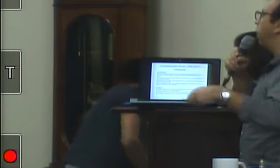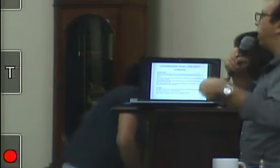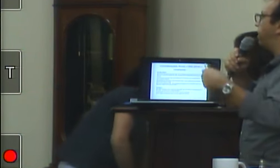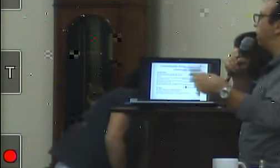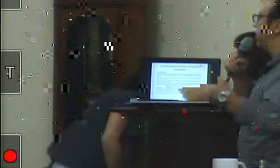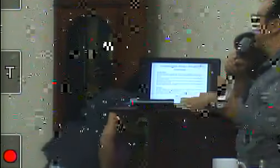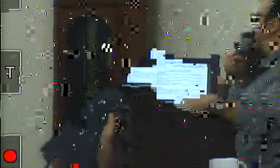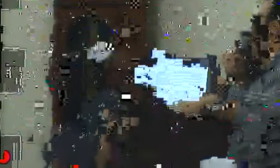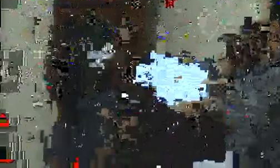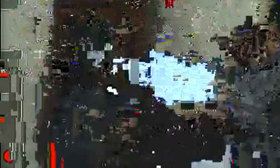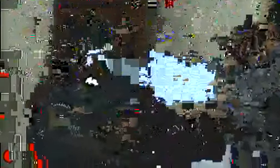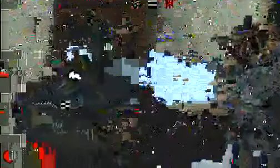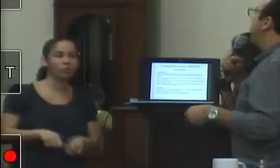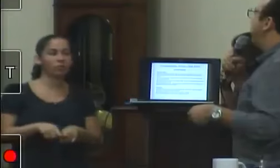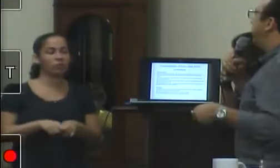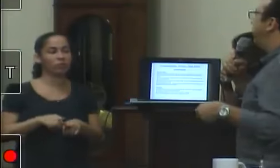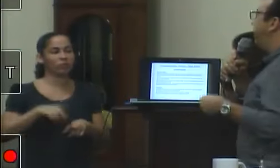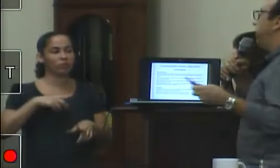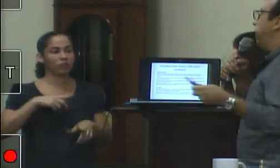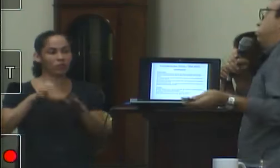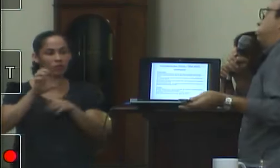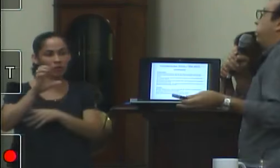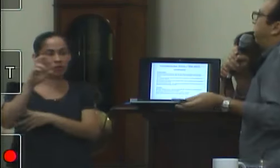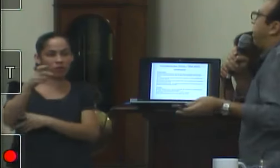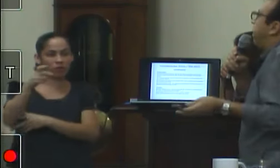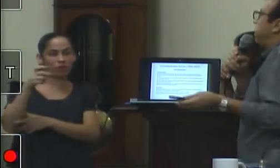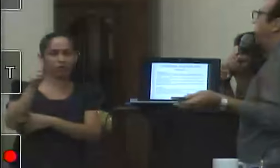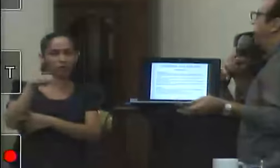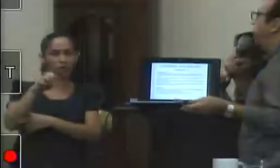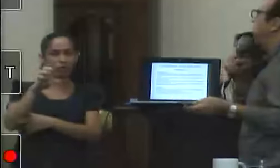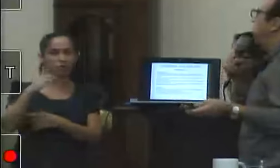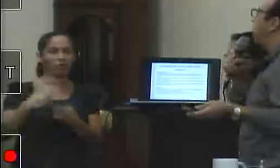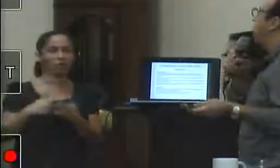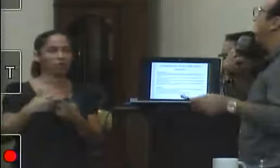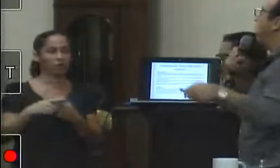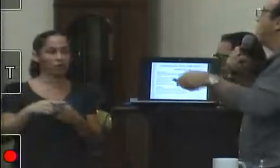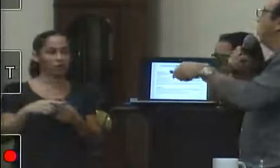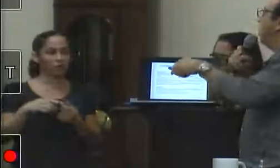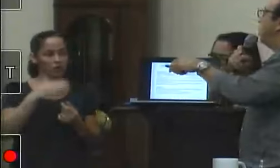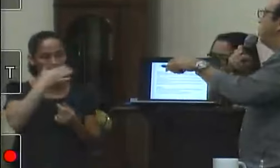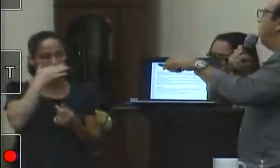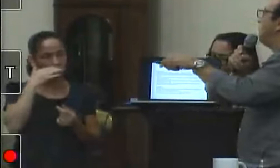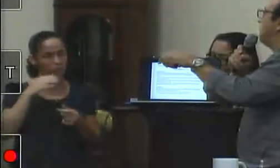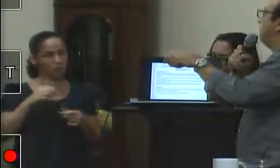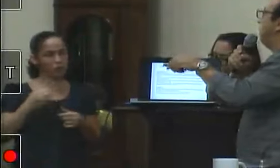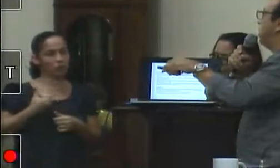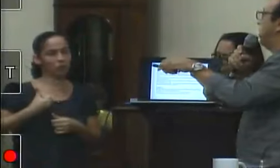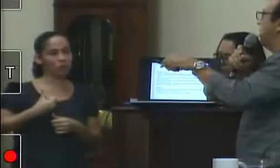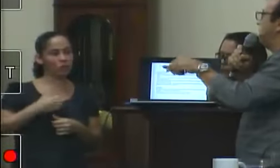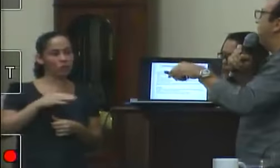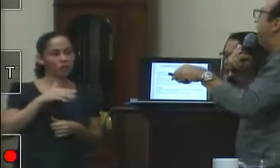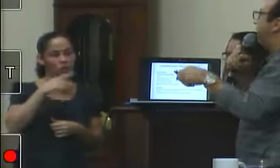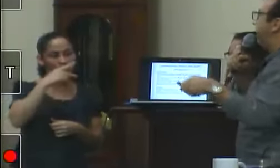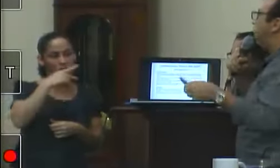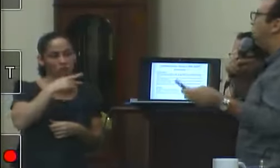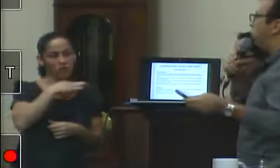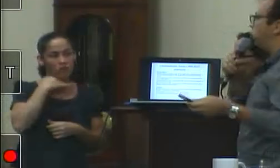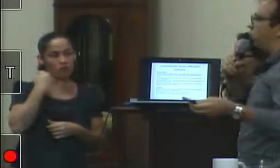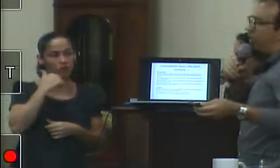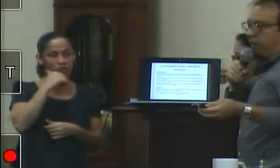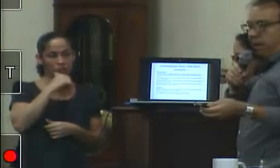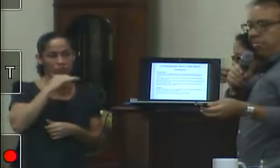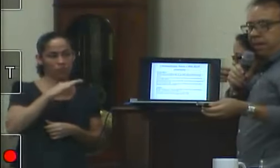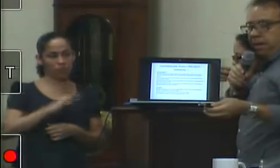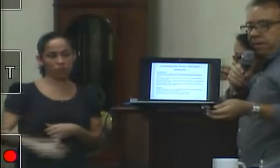um pouco a questão dos exames, e coincidência ou não, o número de óbitos infantis até